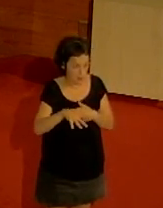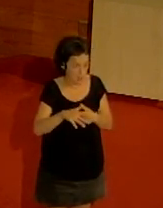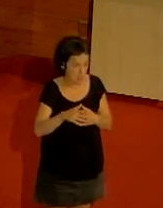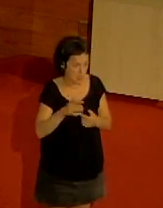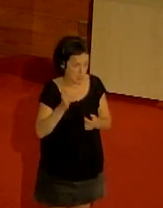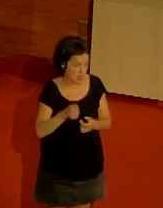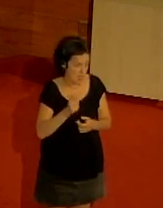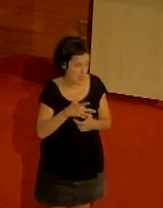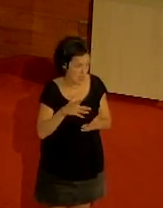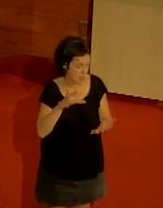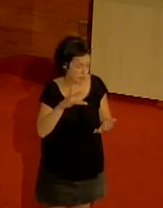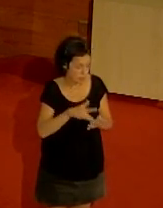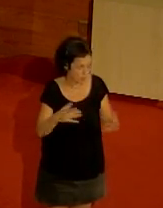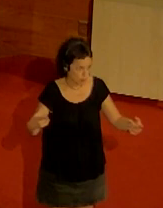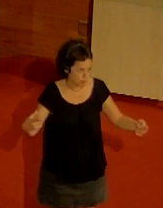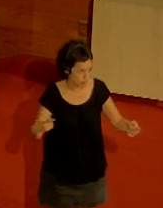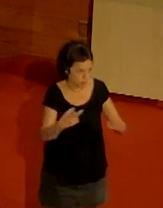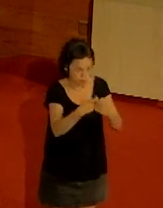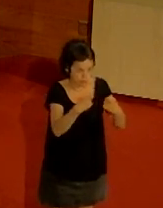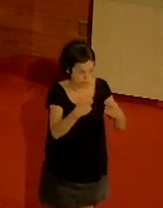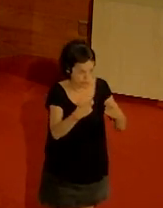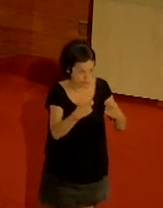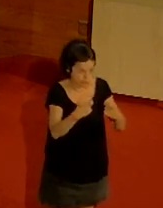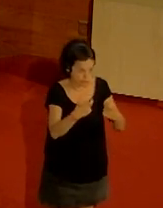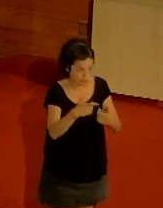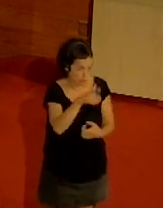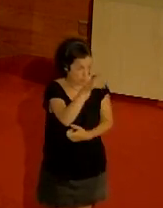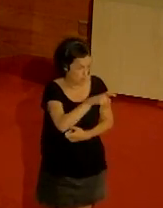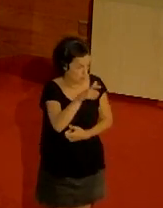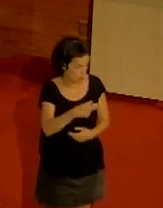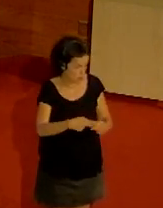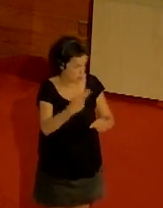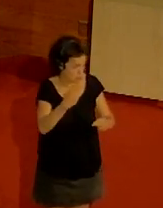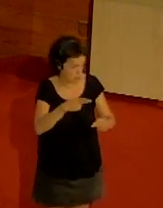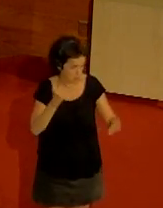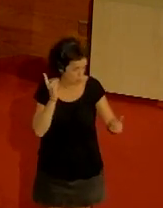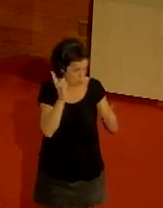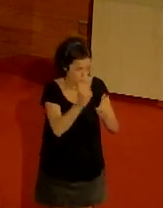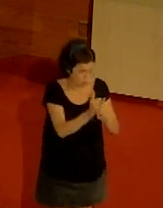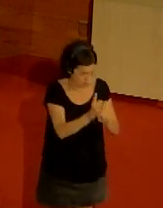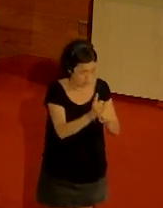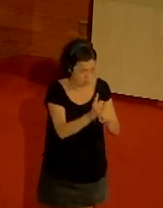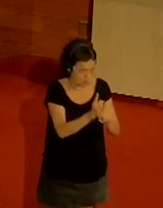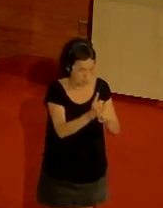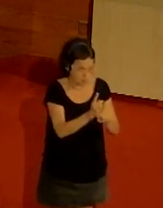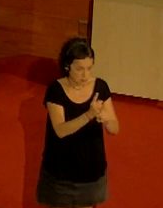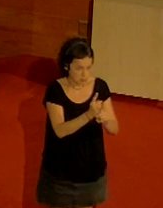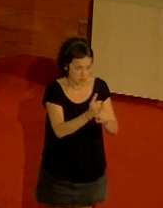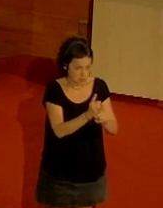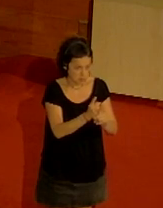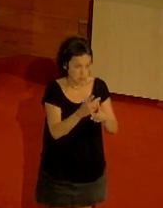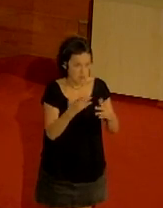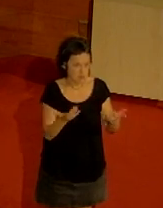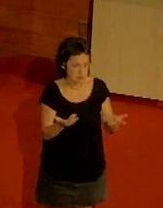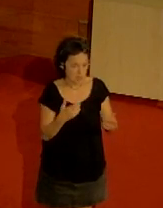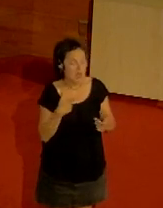decir una migración, pero es un choque de las personas contra una frontera, y entonces esto ya colisiona con lo que... Ahora uso el léxico